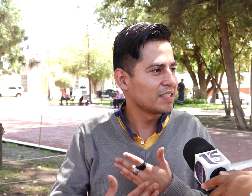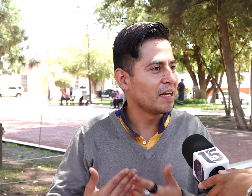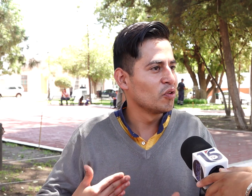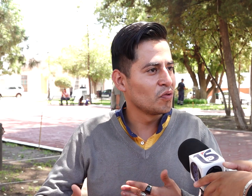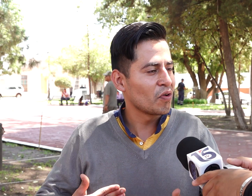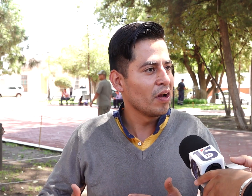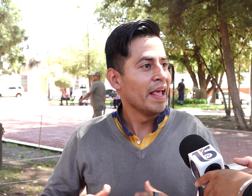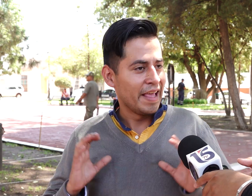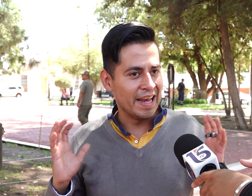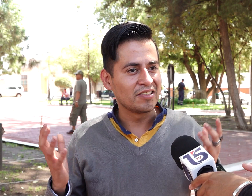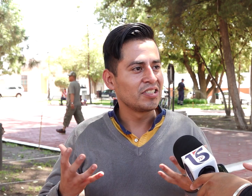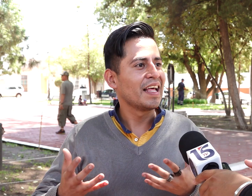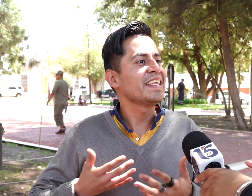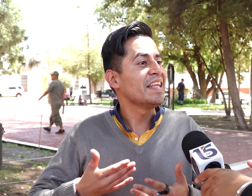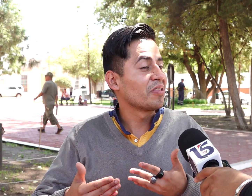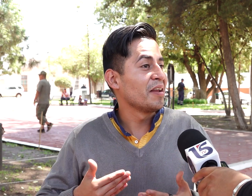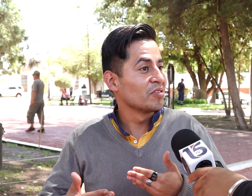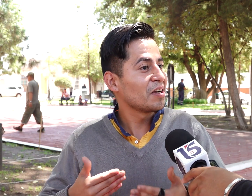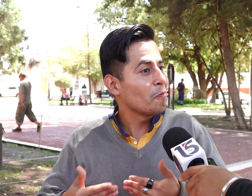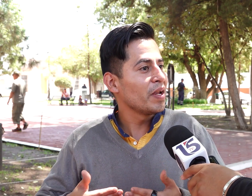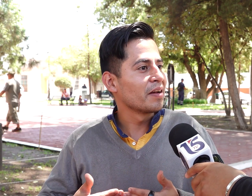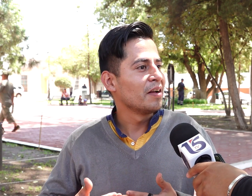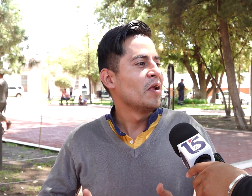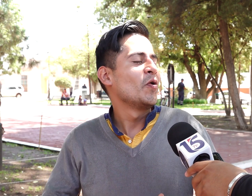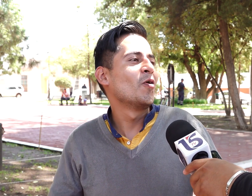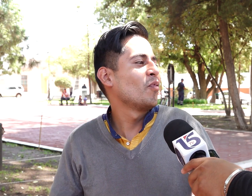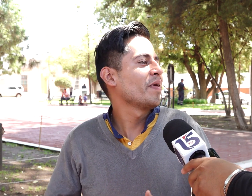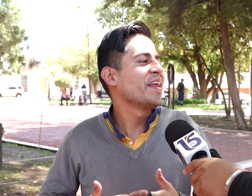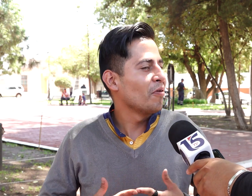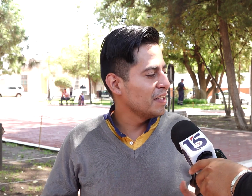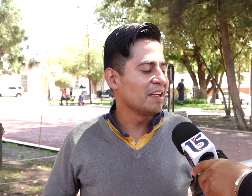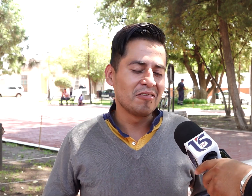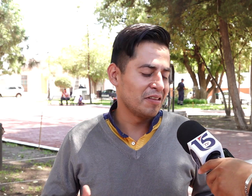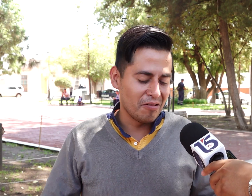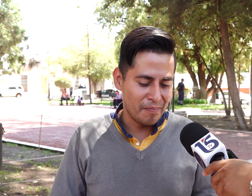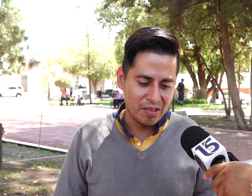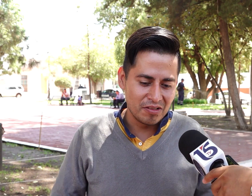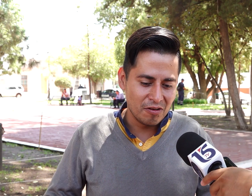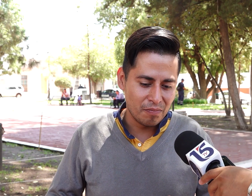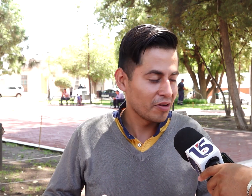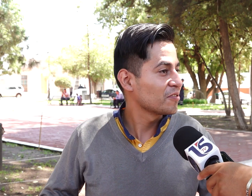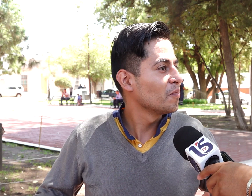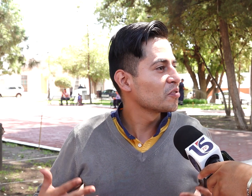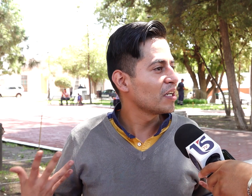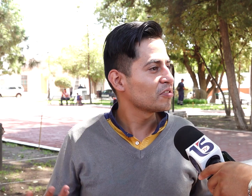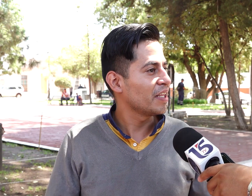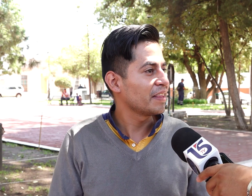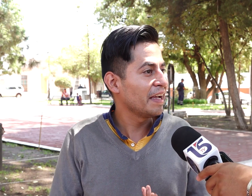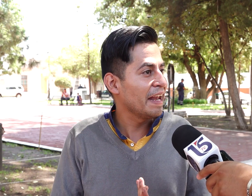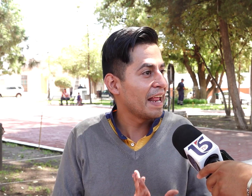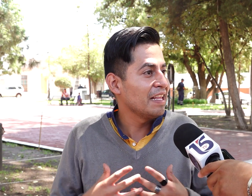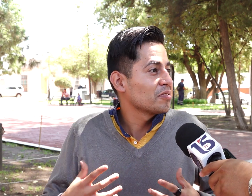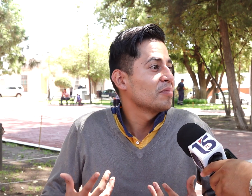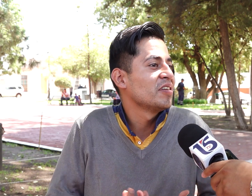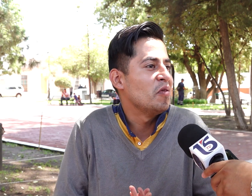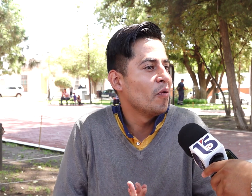como personas tenemos un rol en la sociedad y lo tenemos que cumplir. No por benevolencia, te lo repito, sino porque somos una sociedad